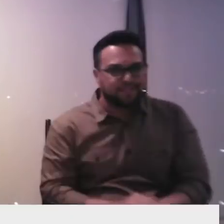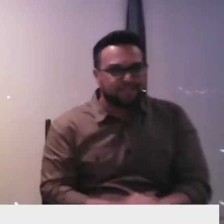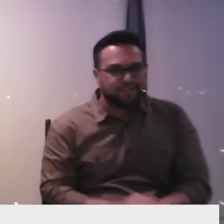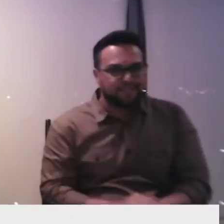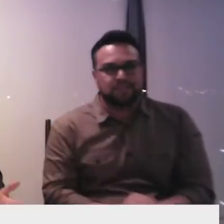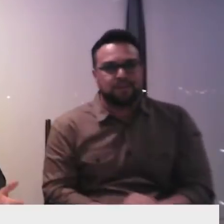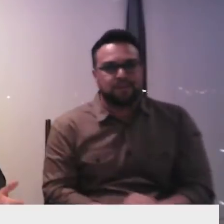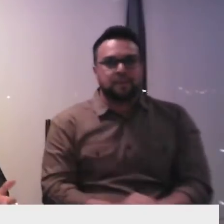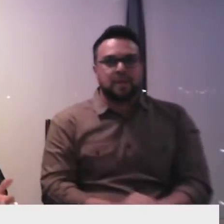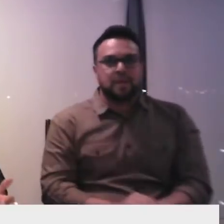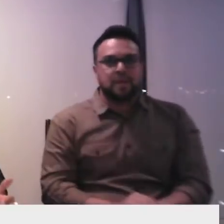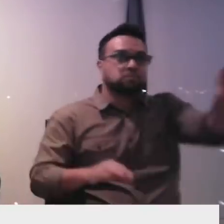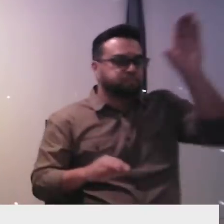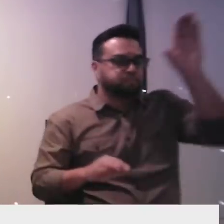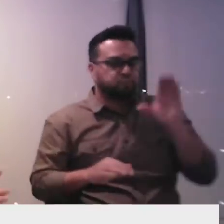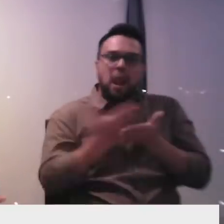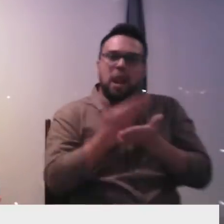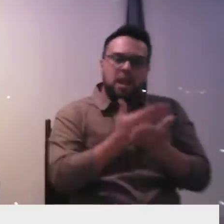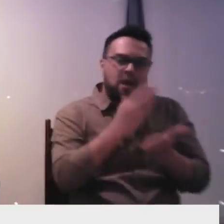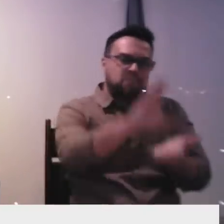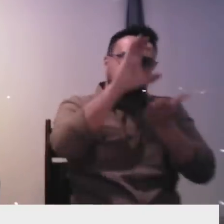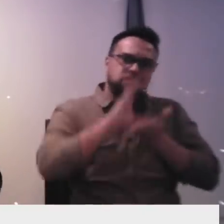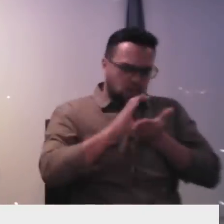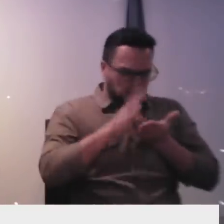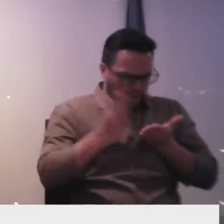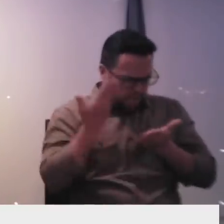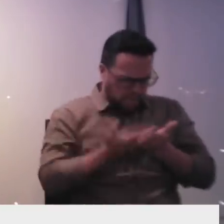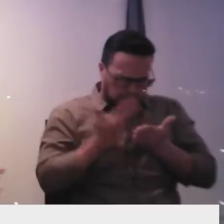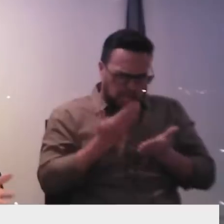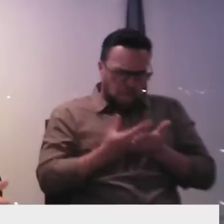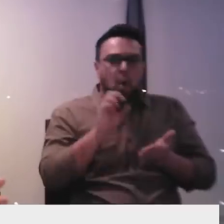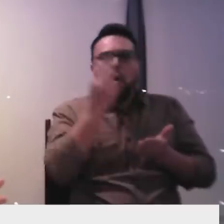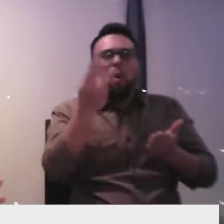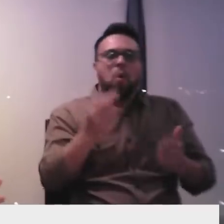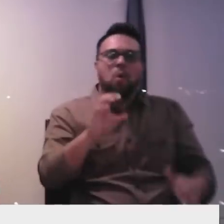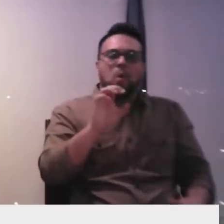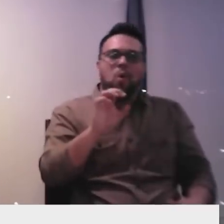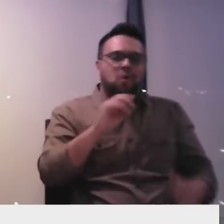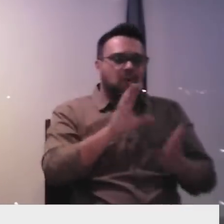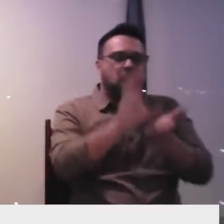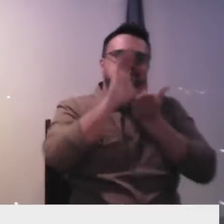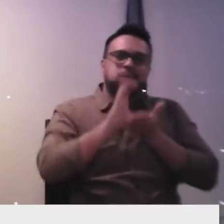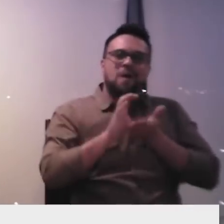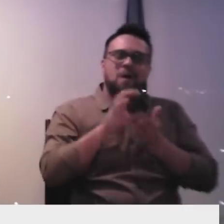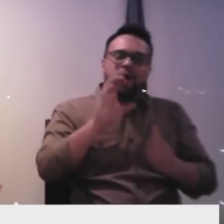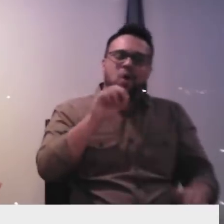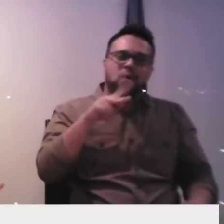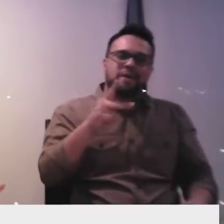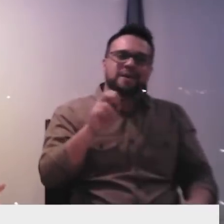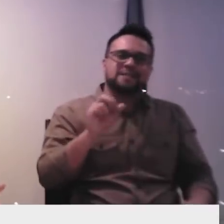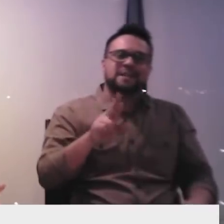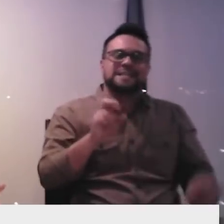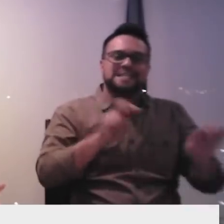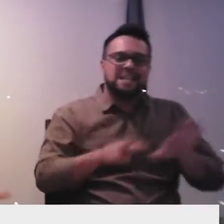via a enciclopédia Barça para ter conhecimentos, ou a enciclopédia Conhecer, que era vendida em fascículos